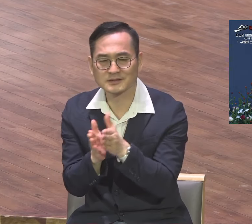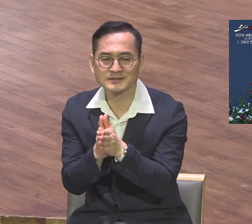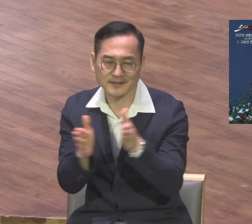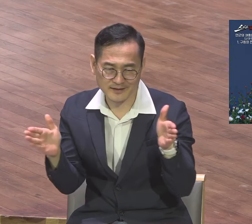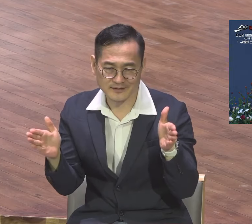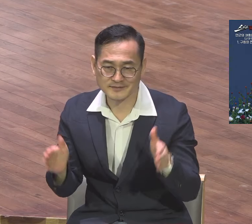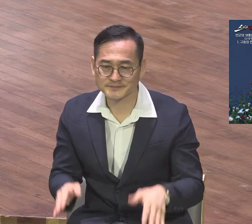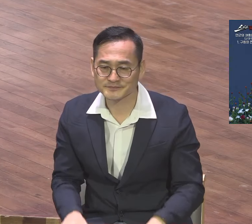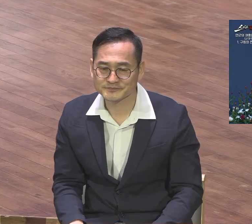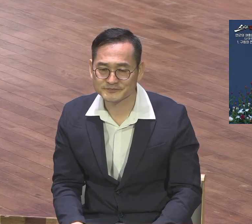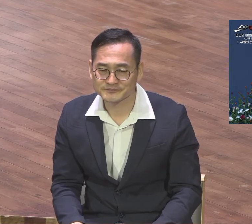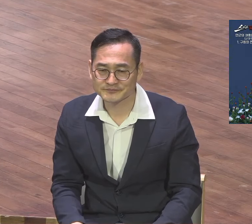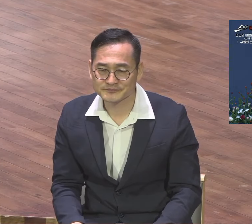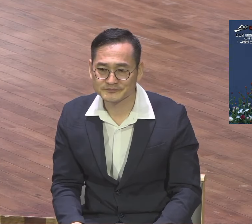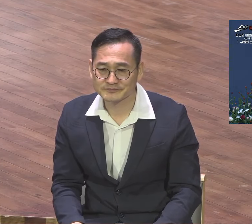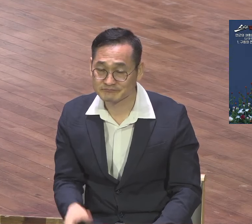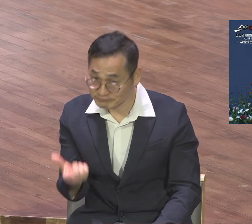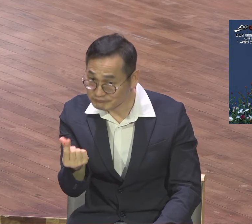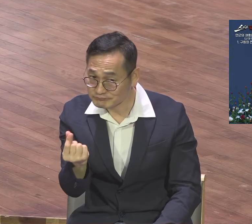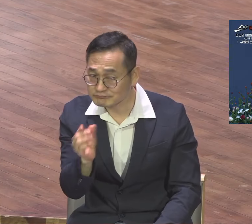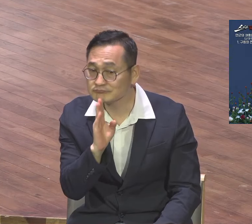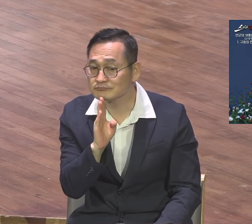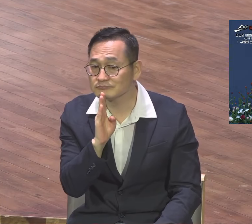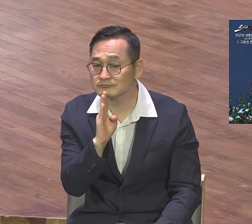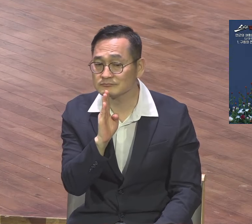된다. 그렇습니다.